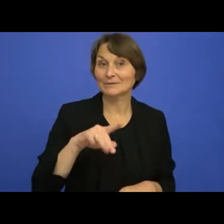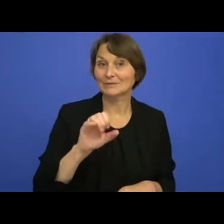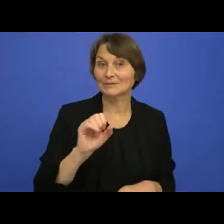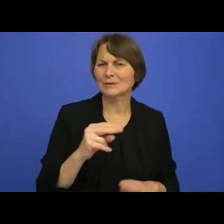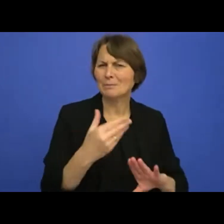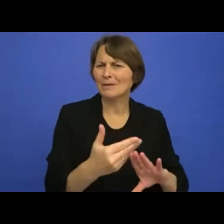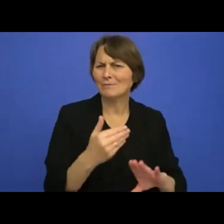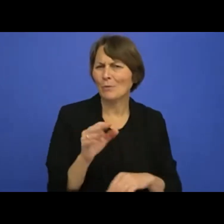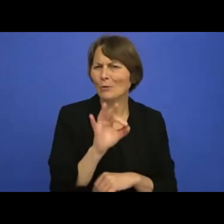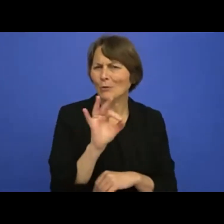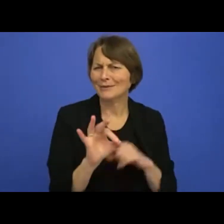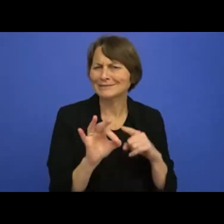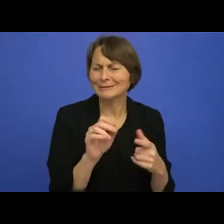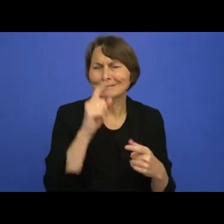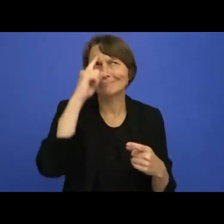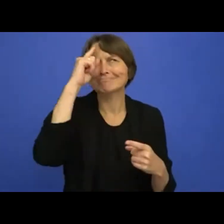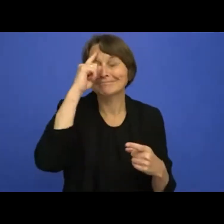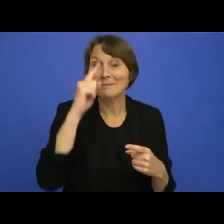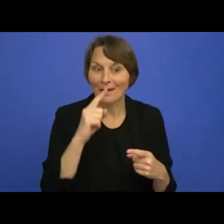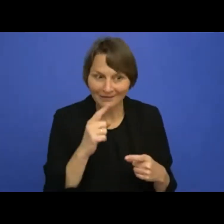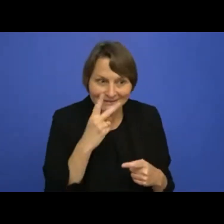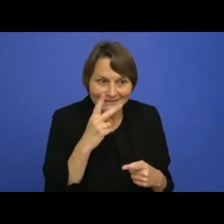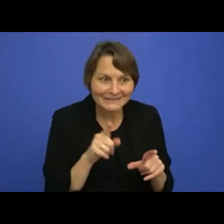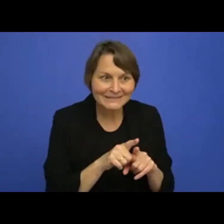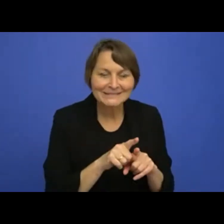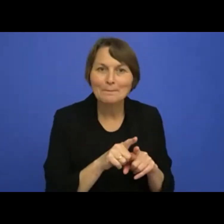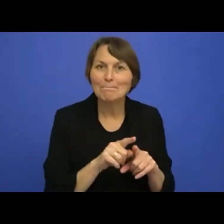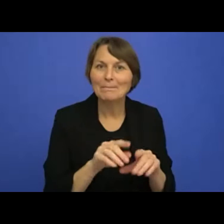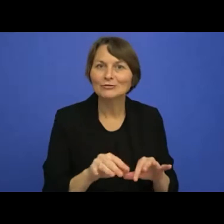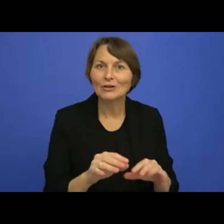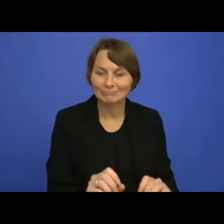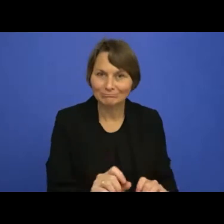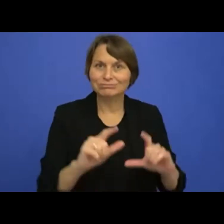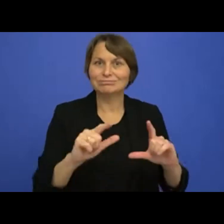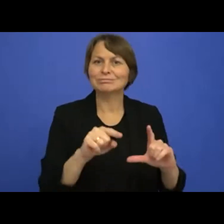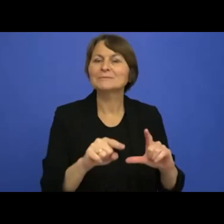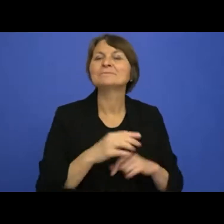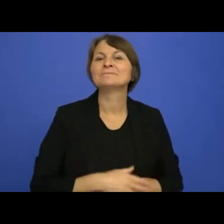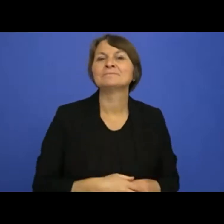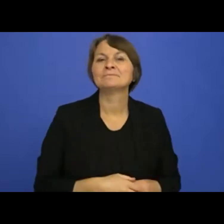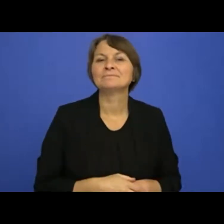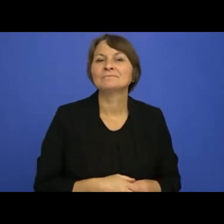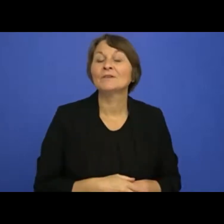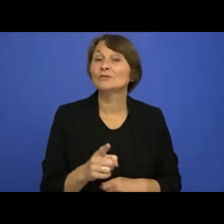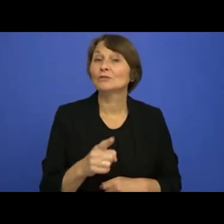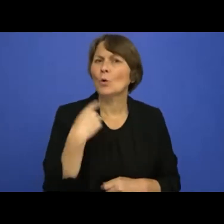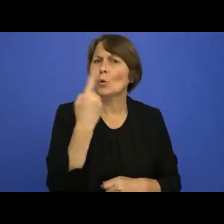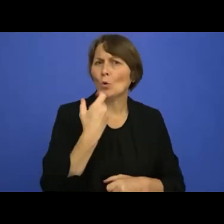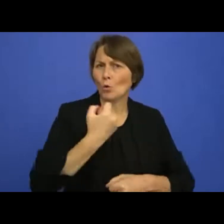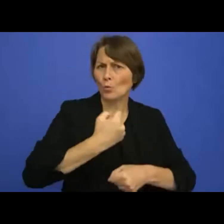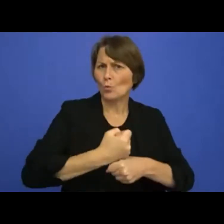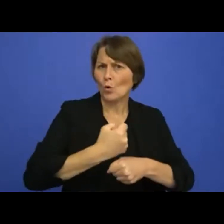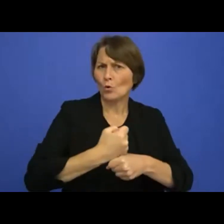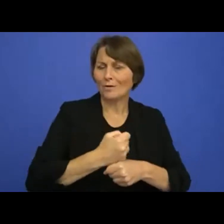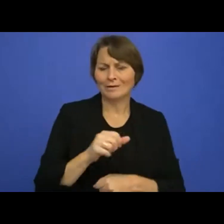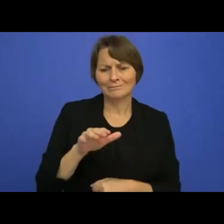vers Monsieur le ministre, Monsieur Simpson, une question que j'ai vue passer et qui revient dans le chat, c'est-à-dire